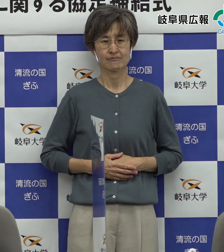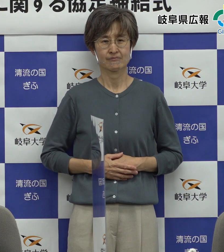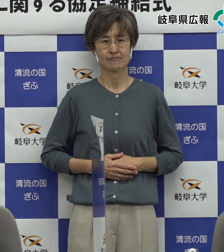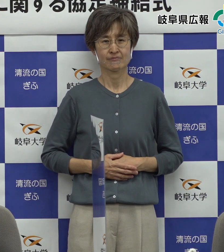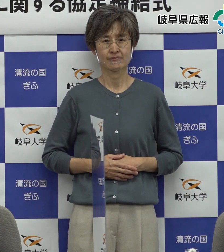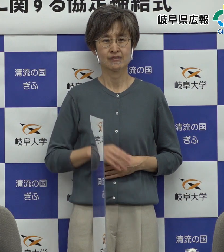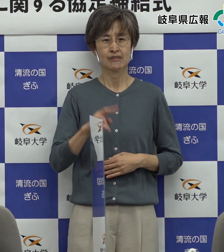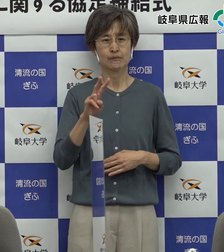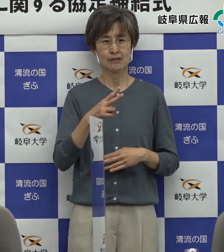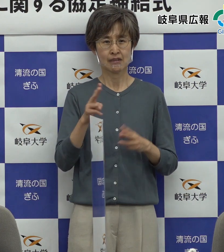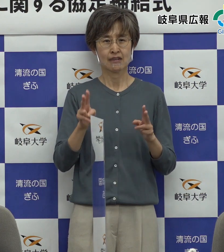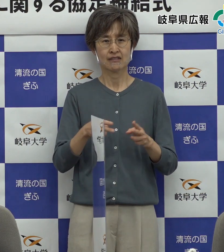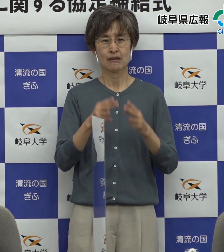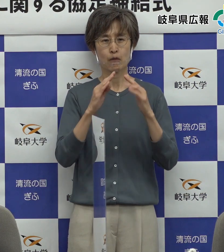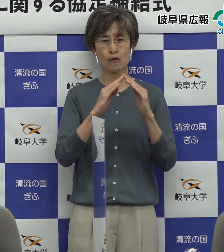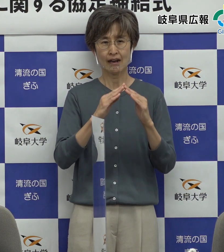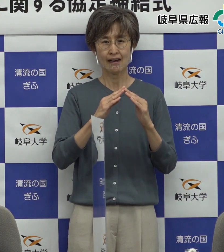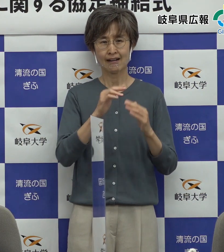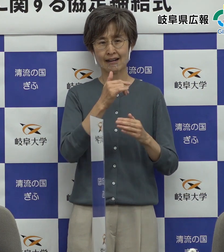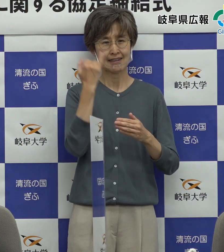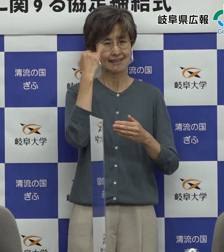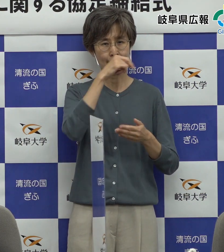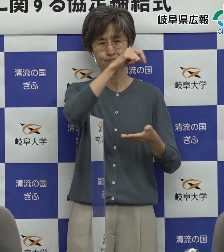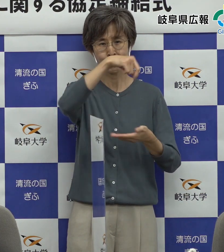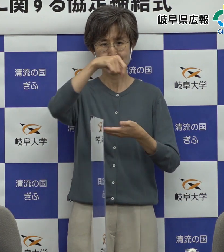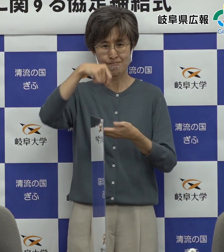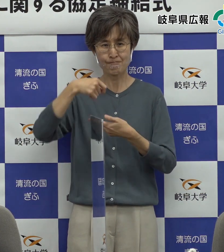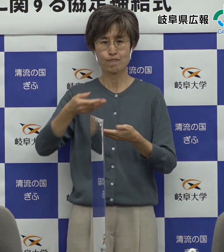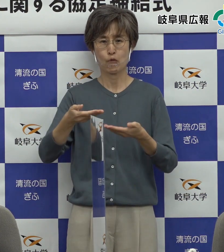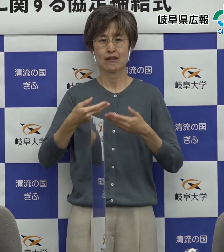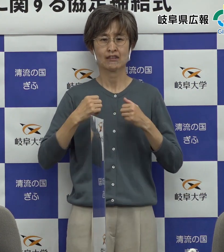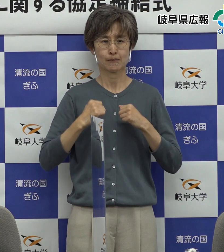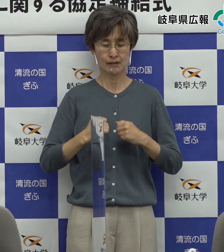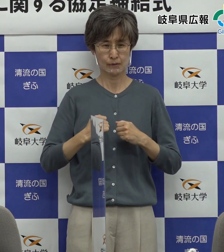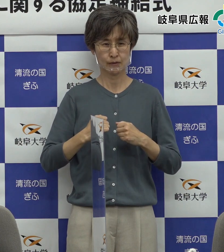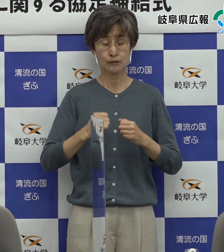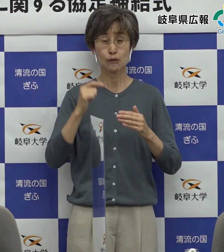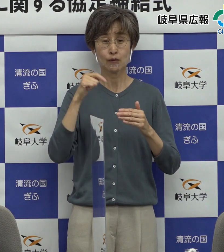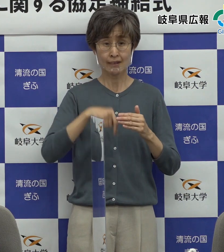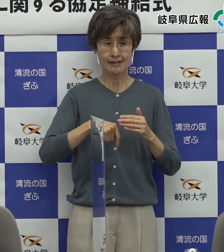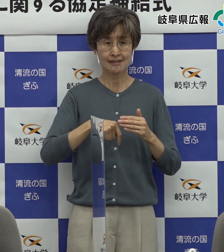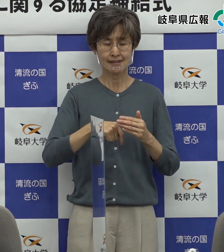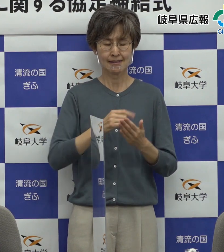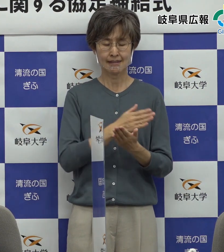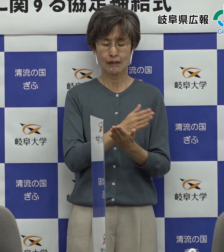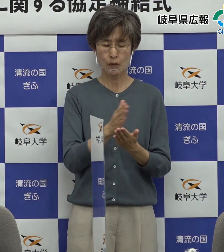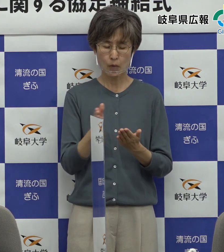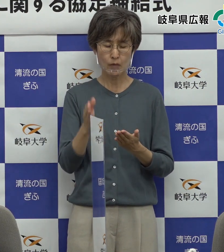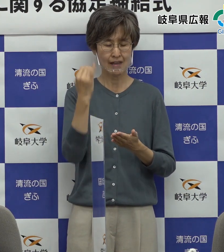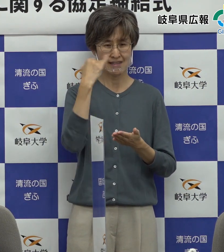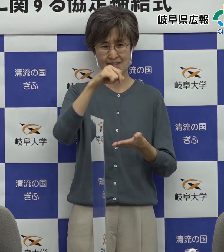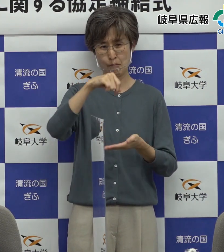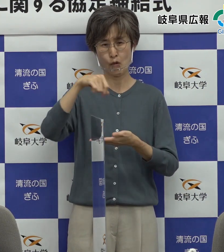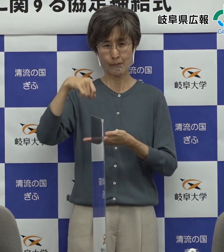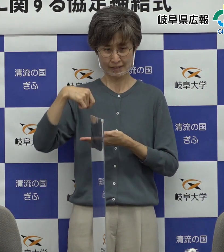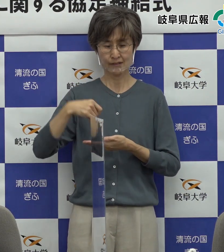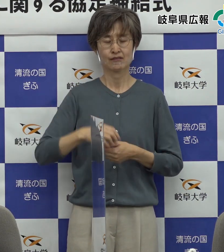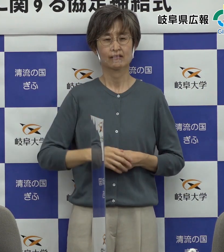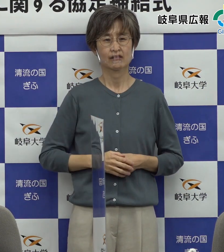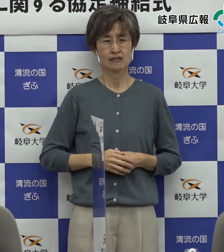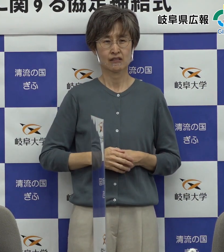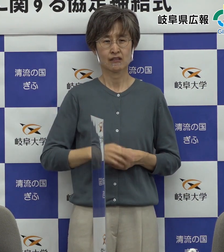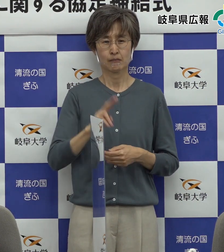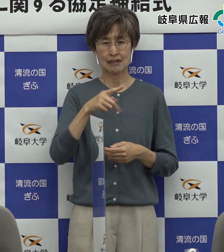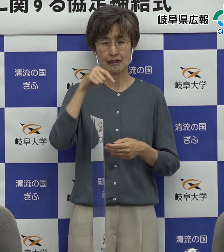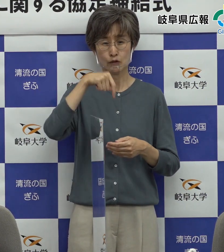私ども専門家会合をやりですね、いろいろご意見いただいてますが、そこに多様なご意見をいただいたり、あるいはそこで決めた